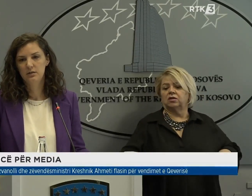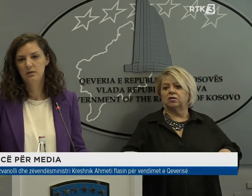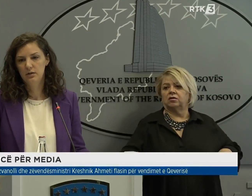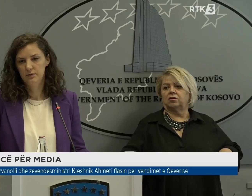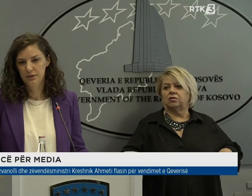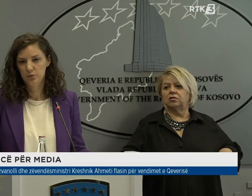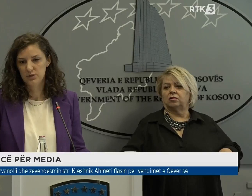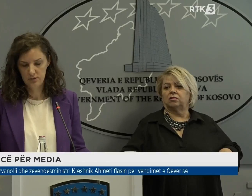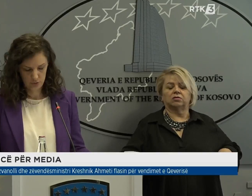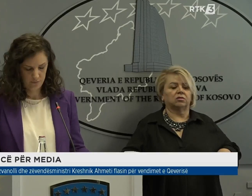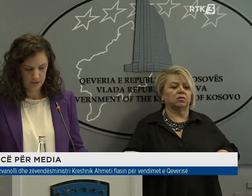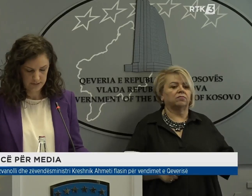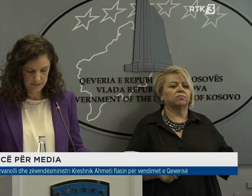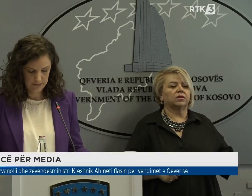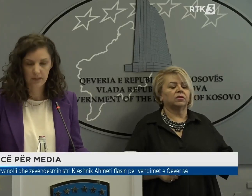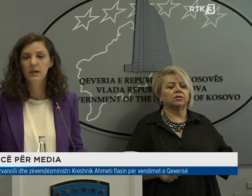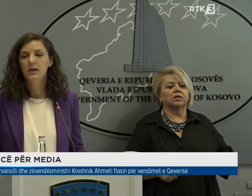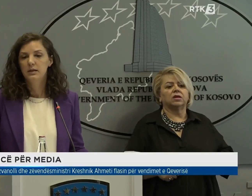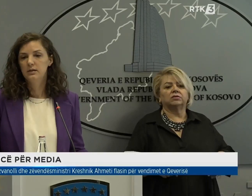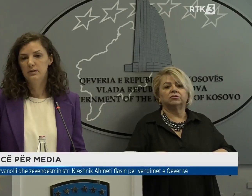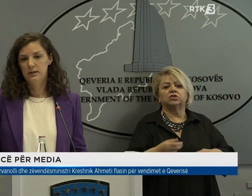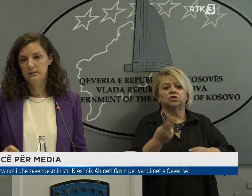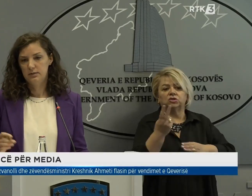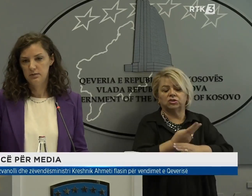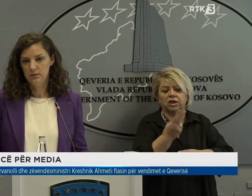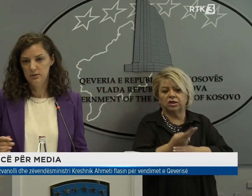në vendosje të sovranitetit